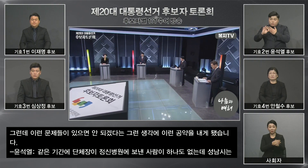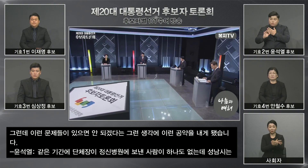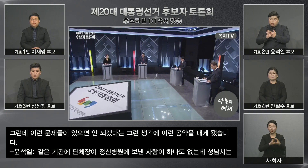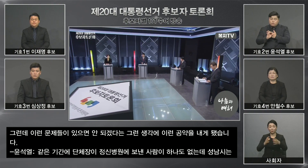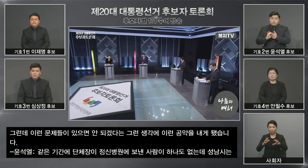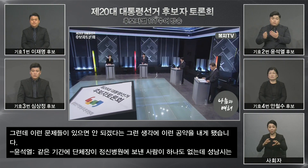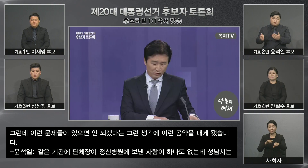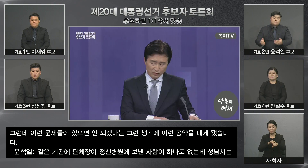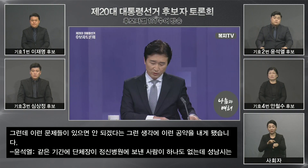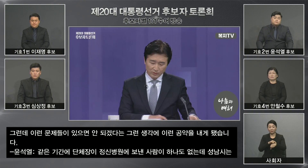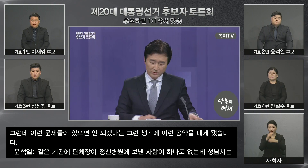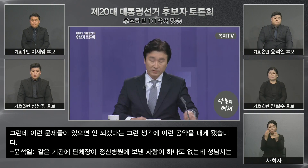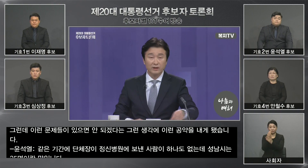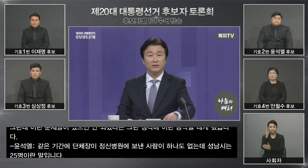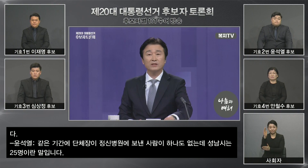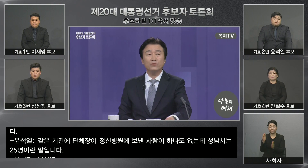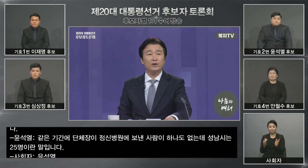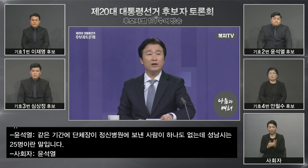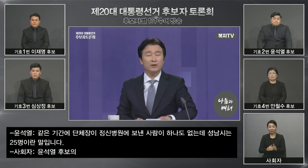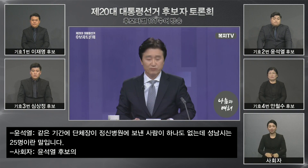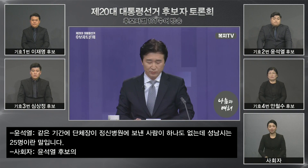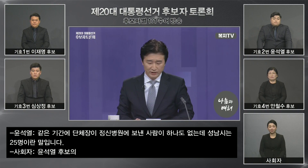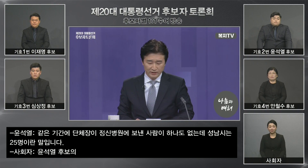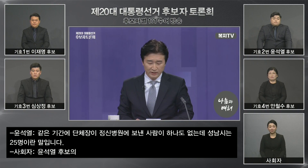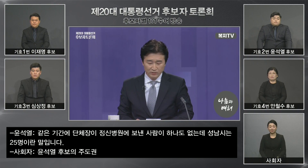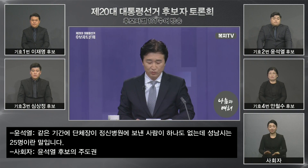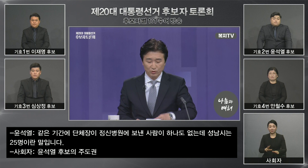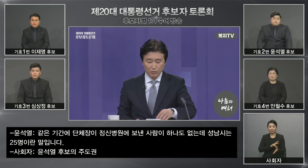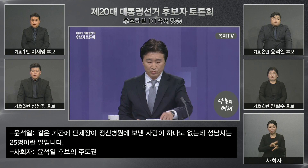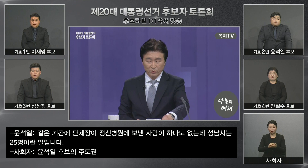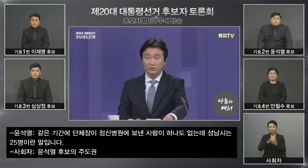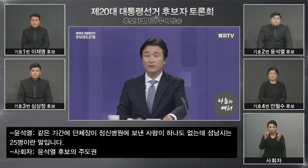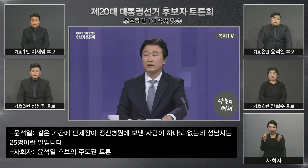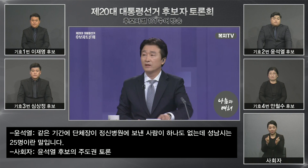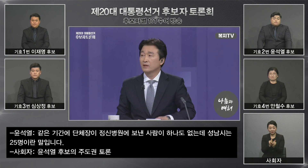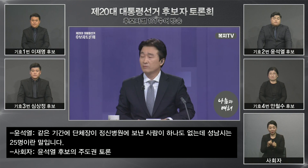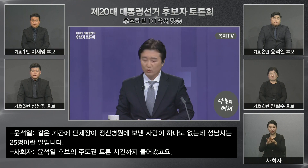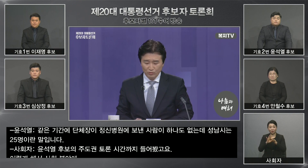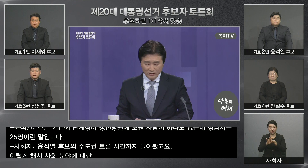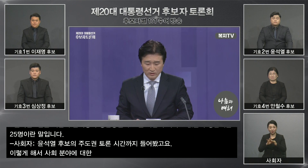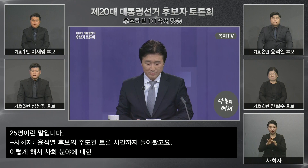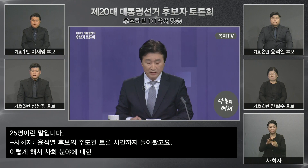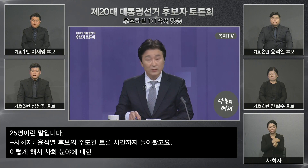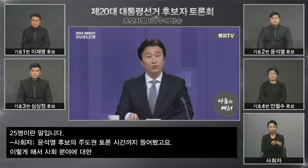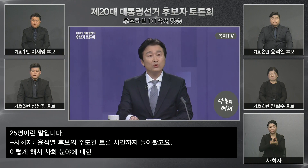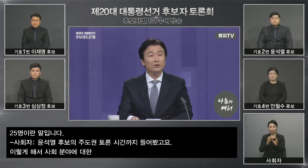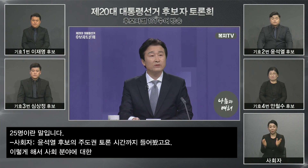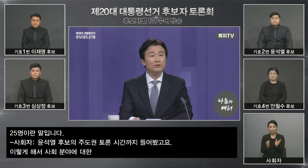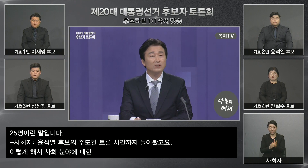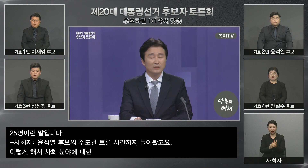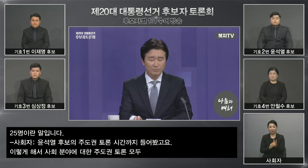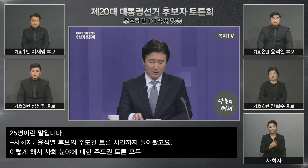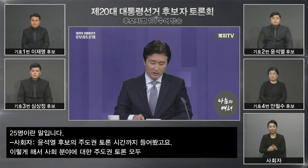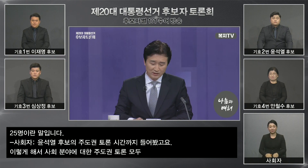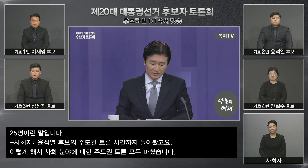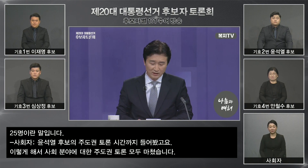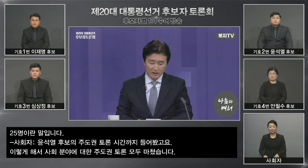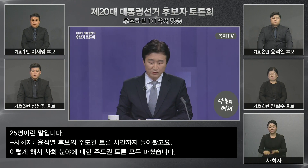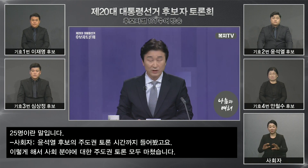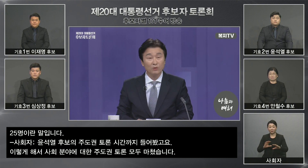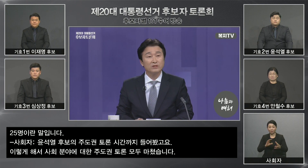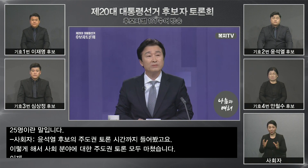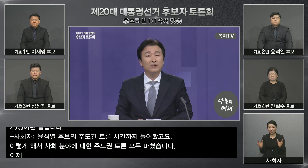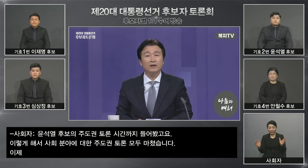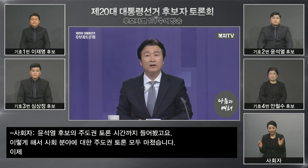시간까지 들어봤고요. 이렇게 해서 사회 분야에 대한 주도권 토론 모두 마쳤습니다. 이제 토론을 저희가 지금 마무리할 시간이